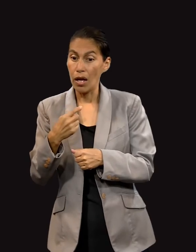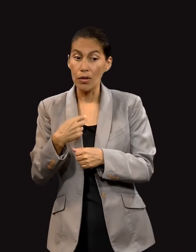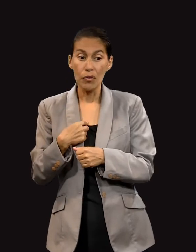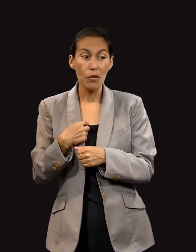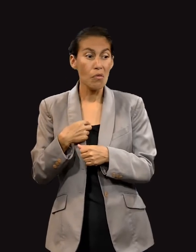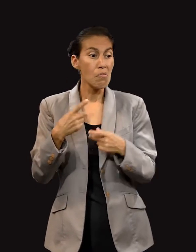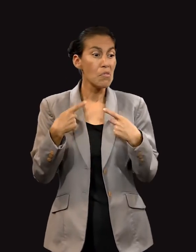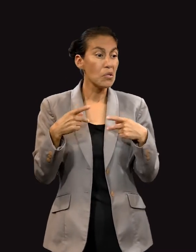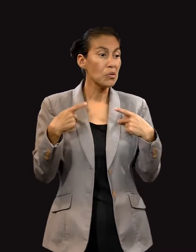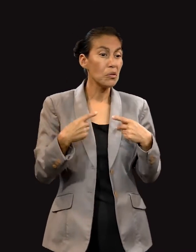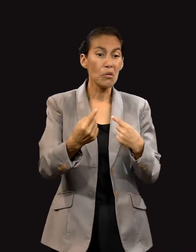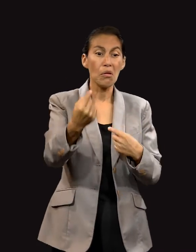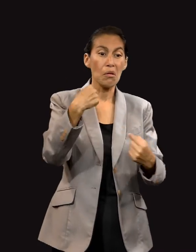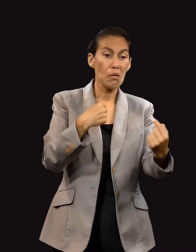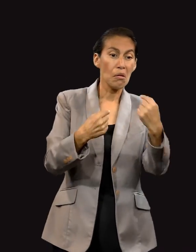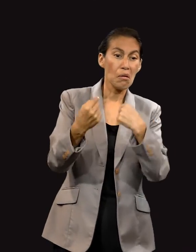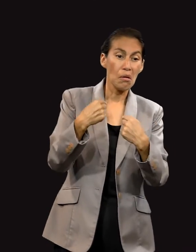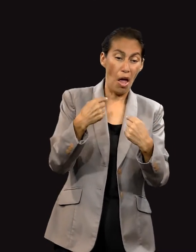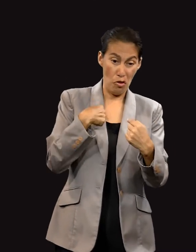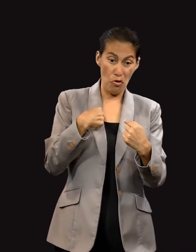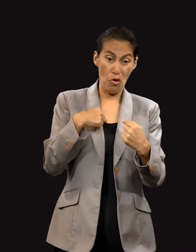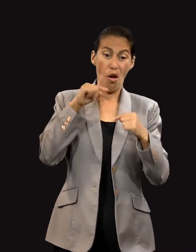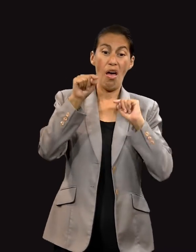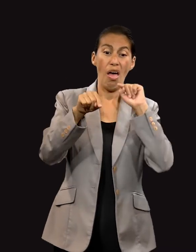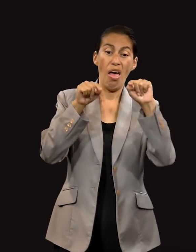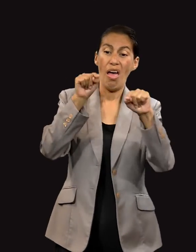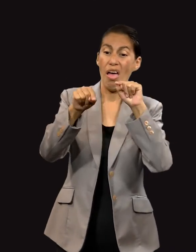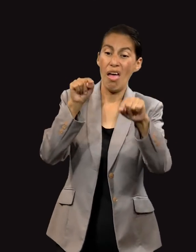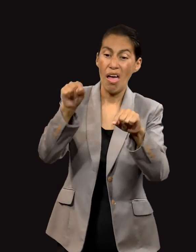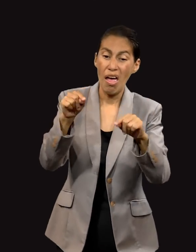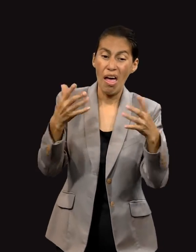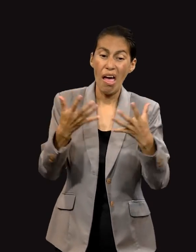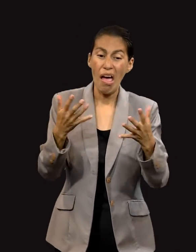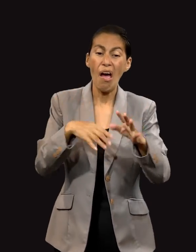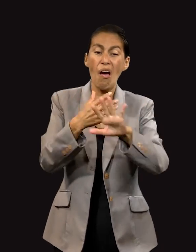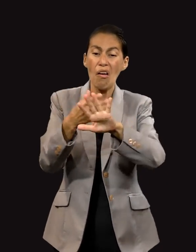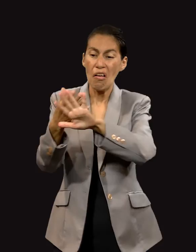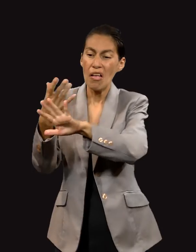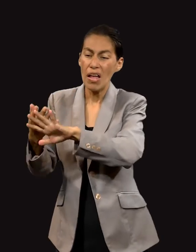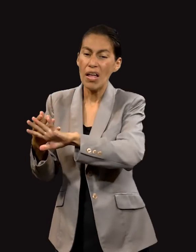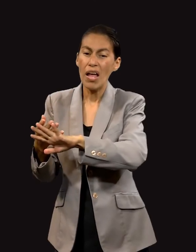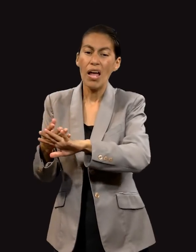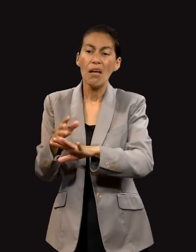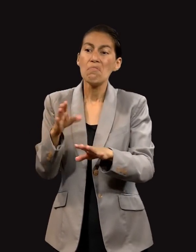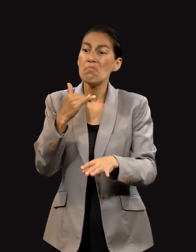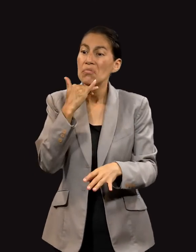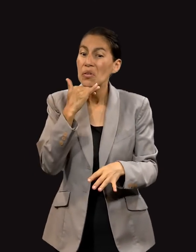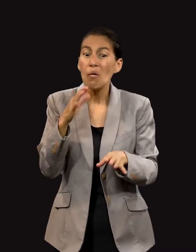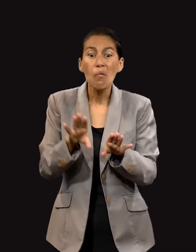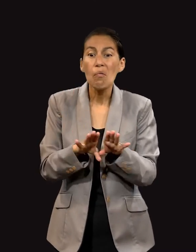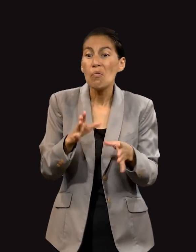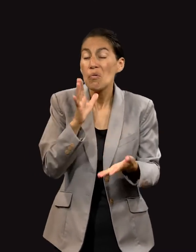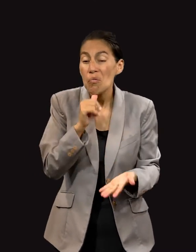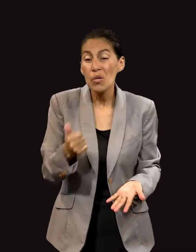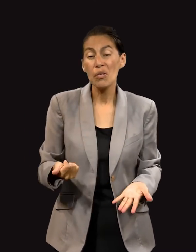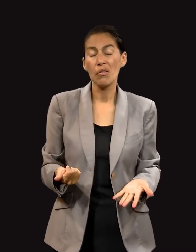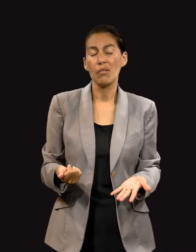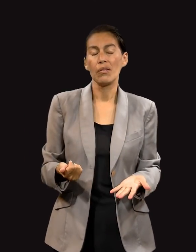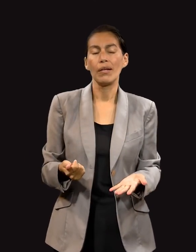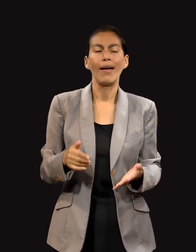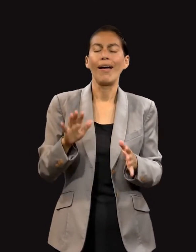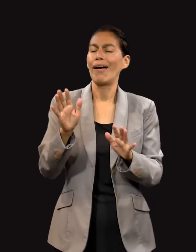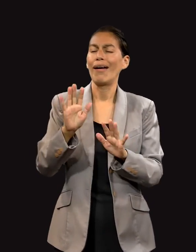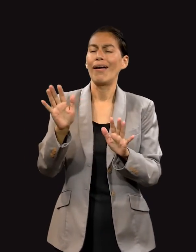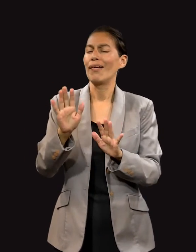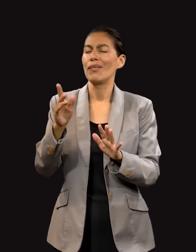dañado, porque no las veía. Entonces yo le dije, bueno, por eso no se preocupe. Quizá ellas ya la perdonaron, quizá